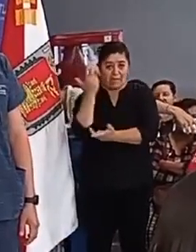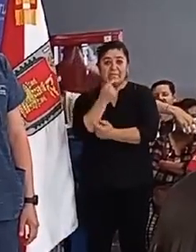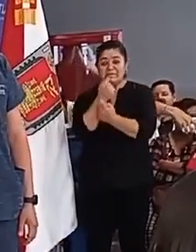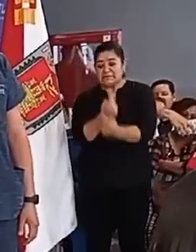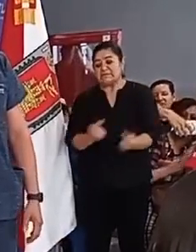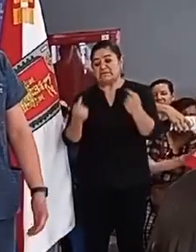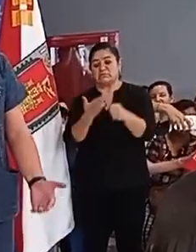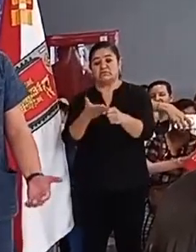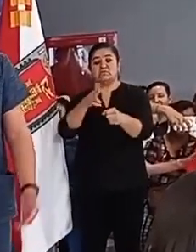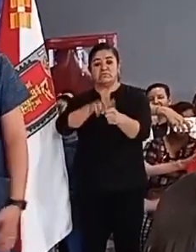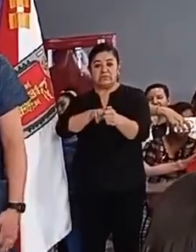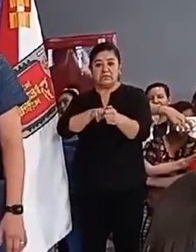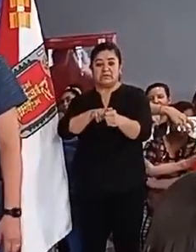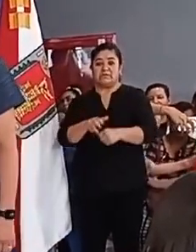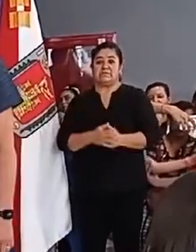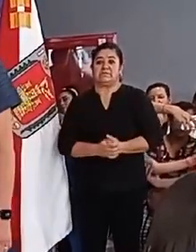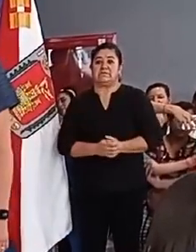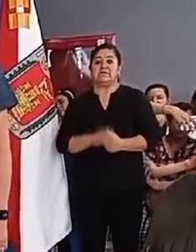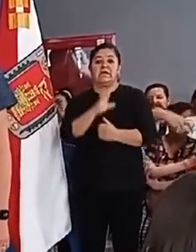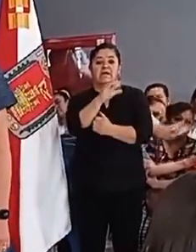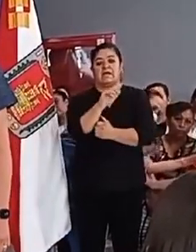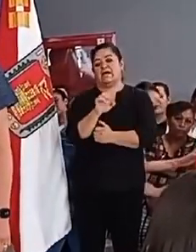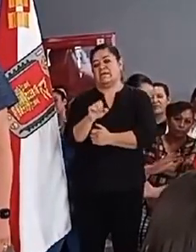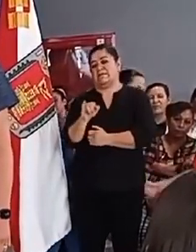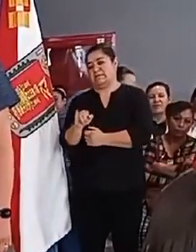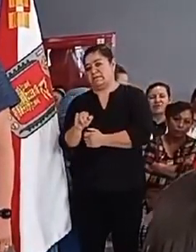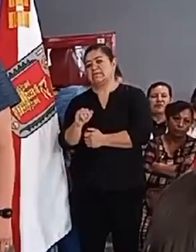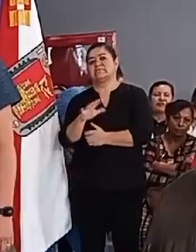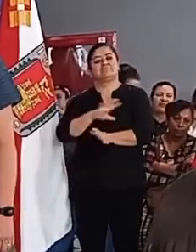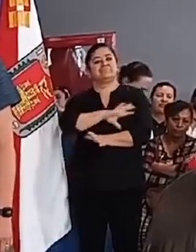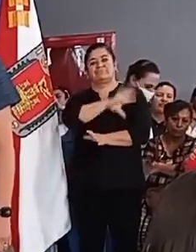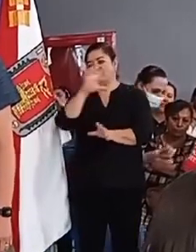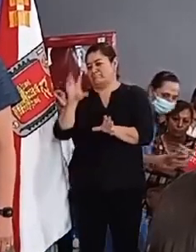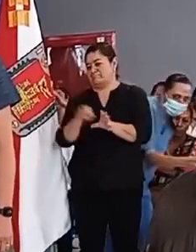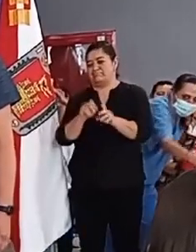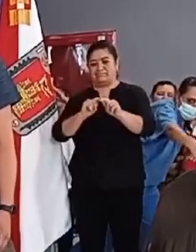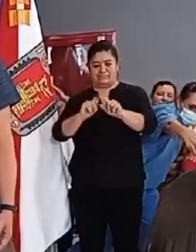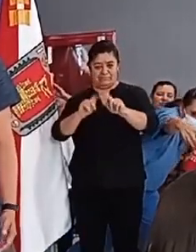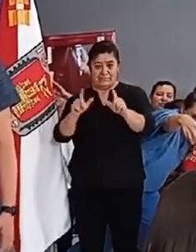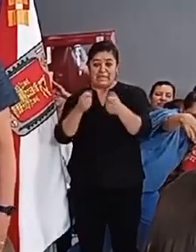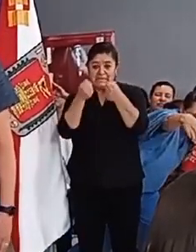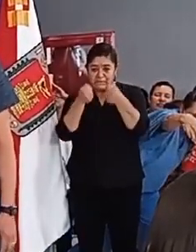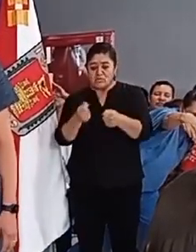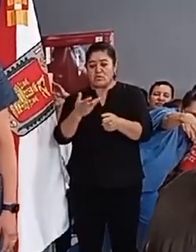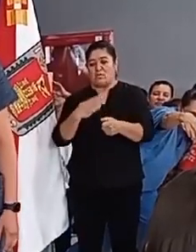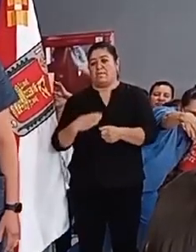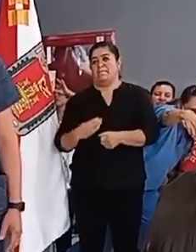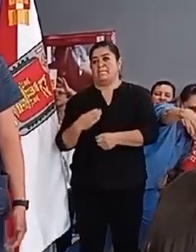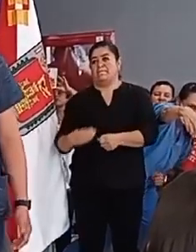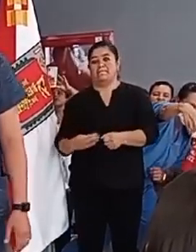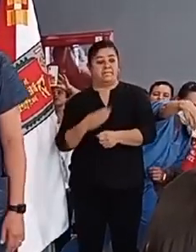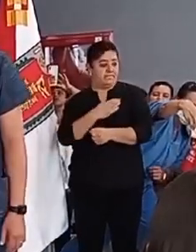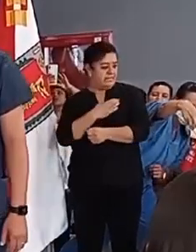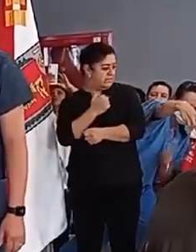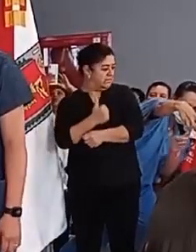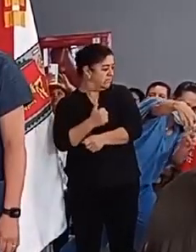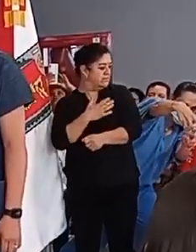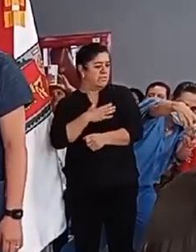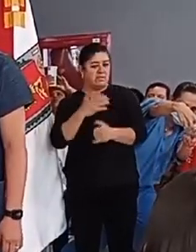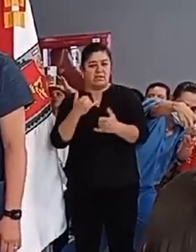hospitales a los caes a todos lados est sin duda con bienestar y con el juntos estamos